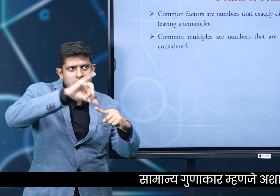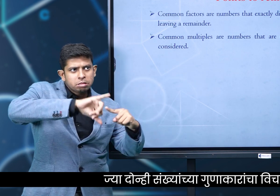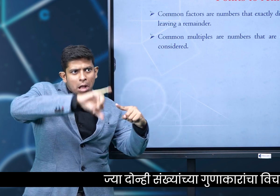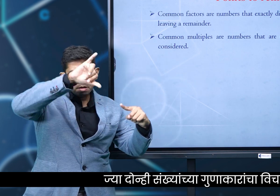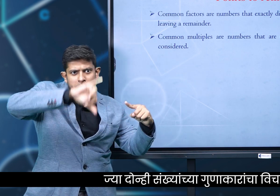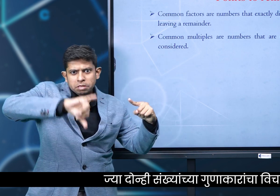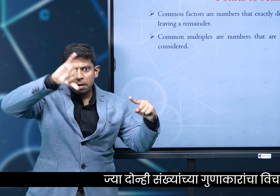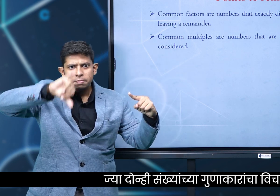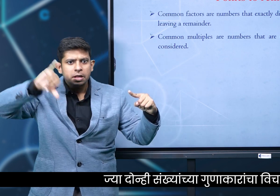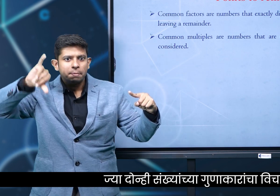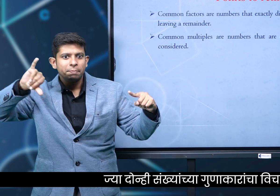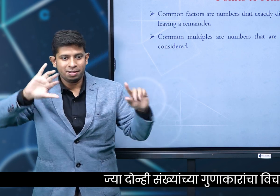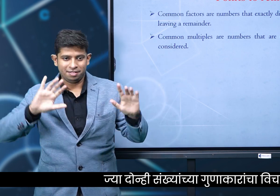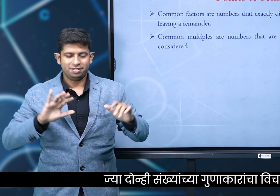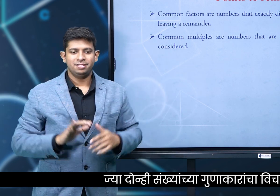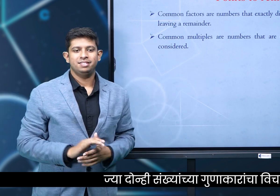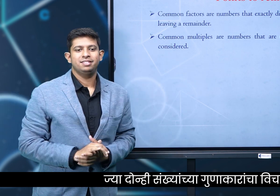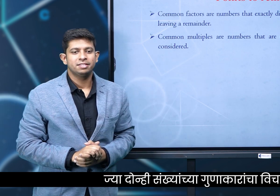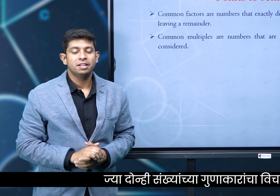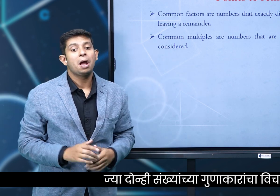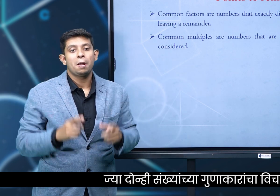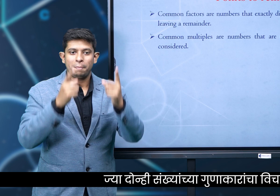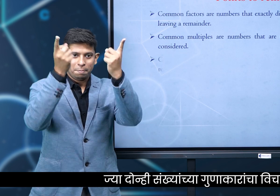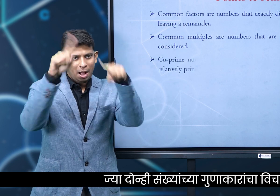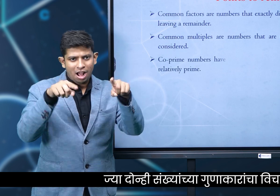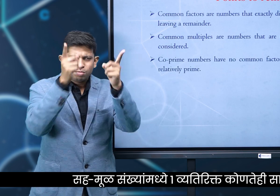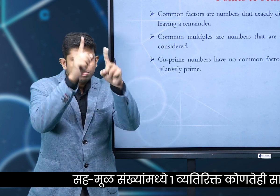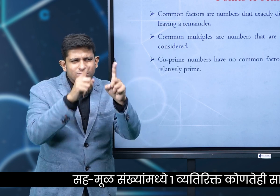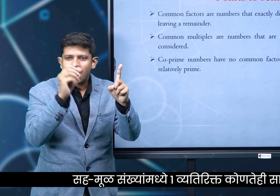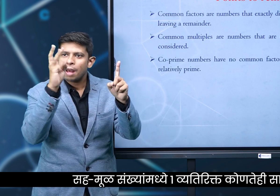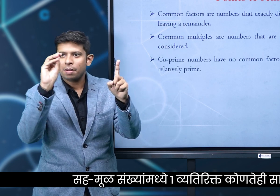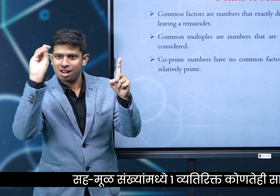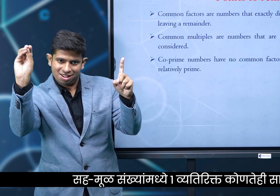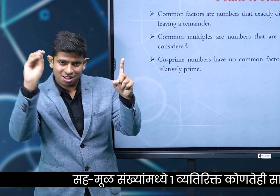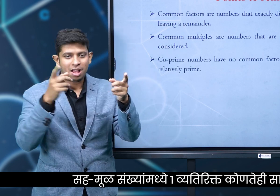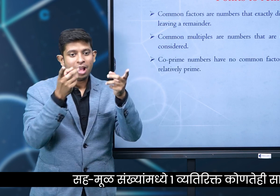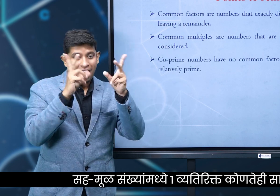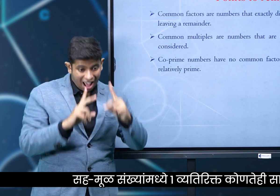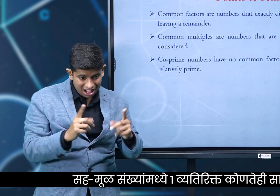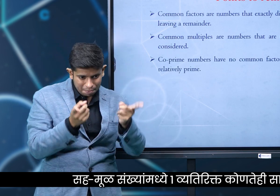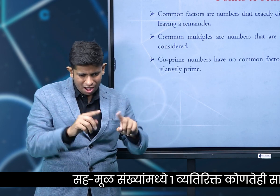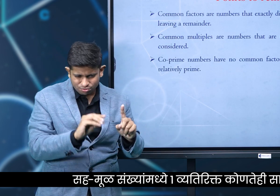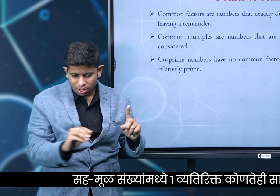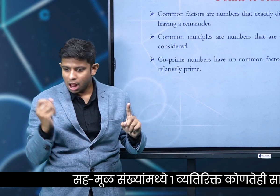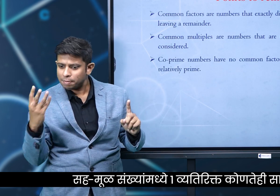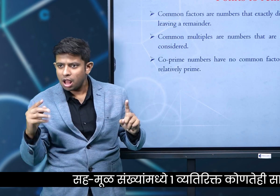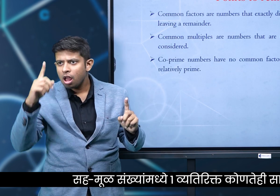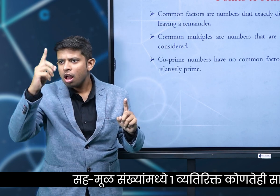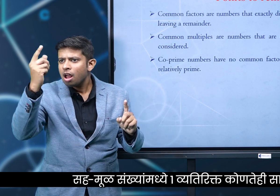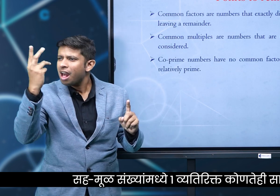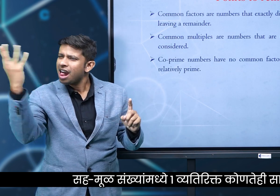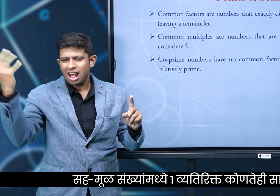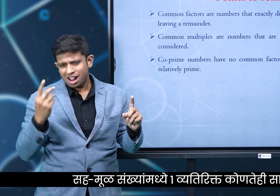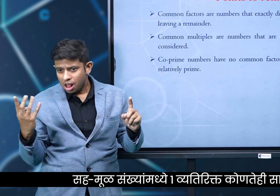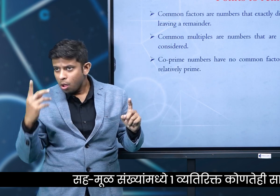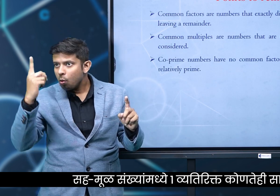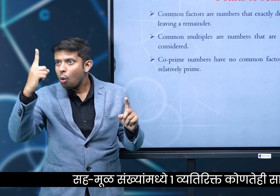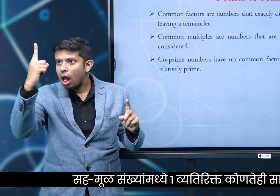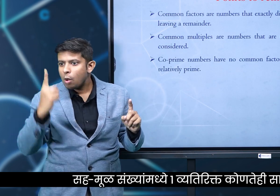ज्या दोन्ही संख्यांच्या गुणाकारांचा विचार केला जातो. सहमूळ संख्यांमध्ये एक व्यतिरिक्त कोणतेही सामान्य घटक